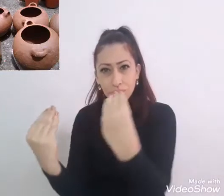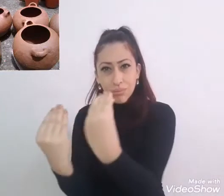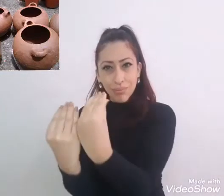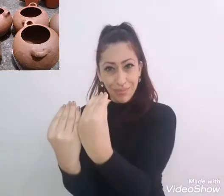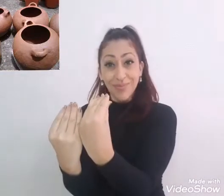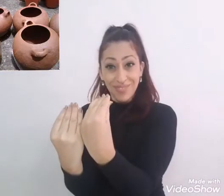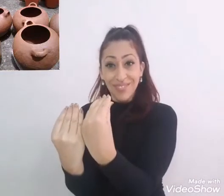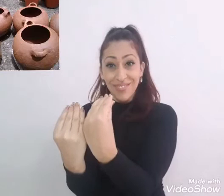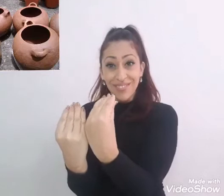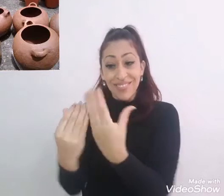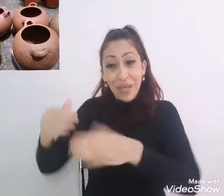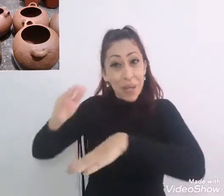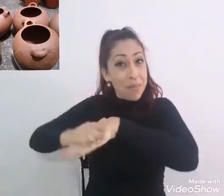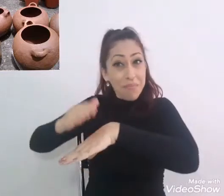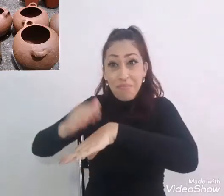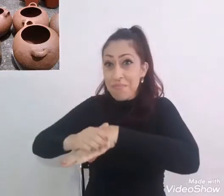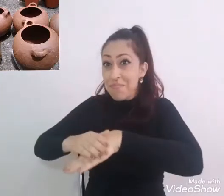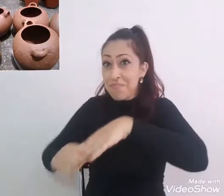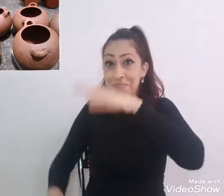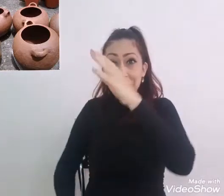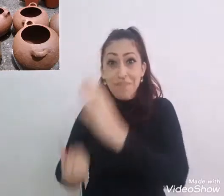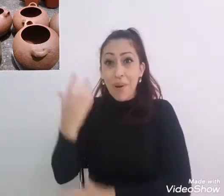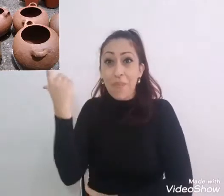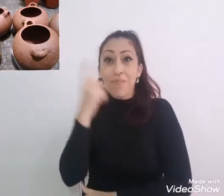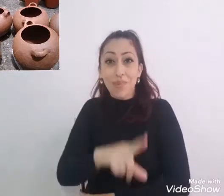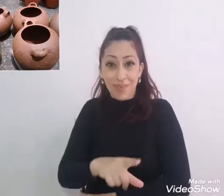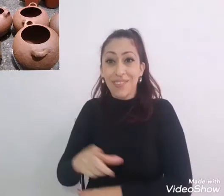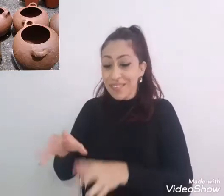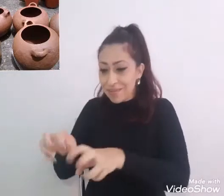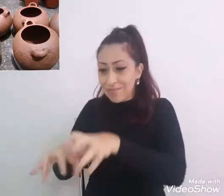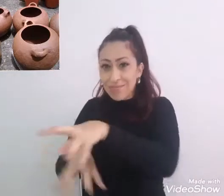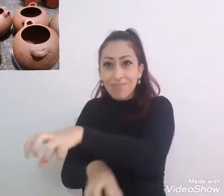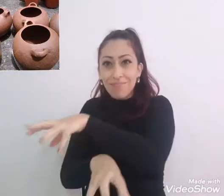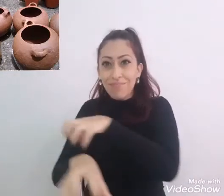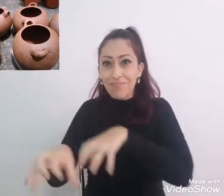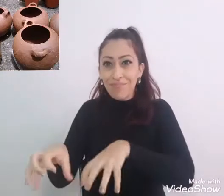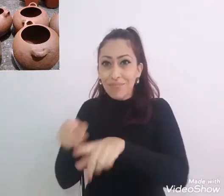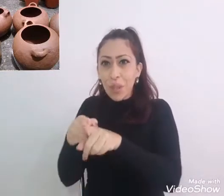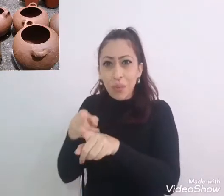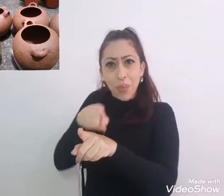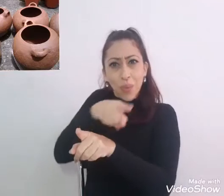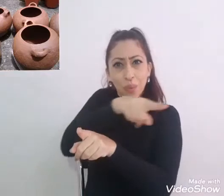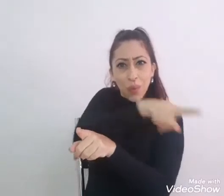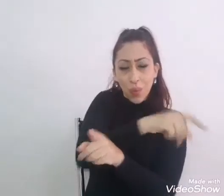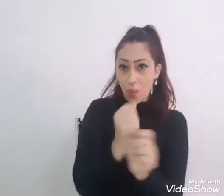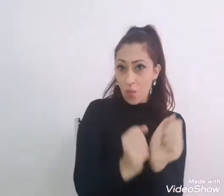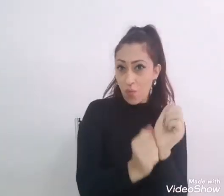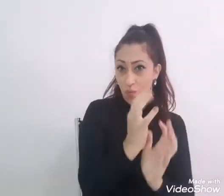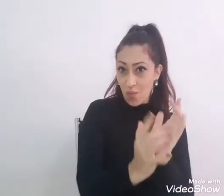finalzinho do Paleolítico, eles dominaram o fogo. Agora, com o plantio do próprio alimento e a criação da